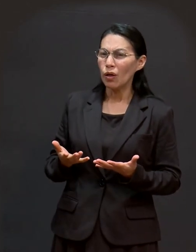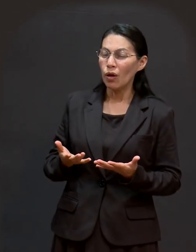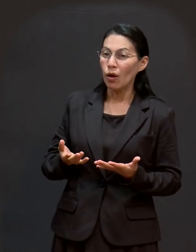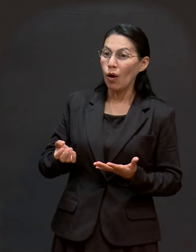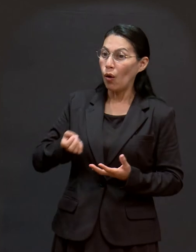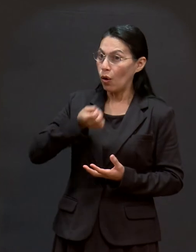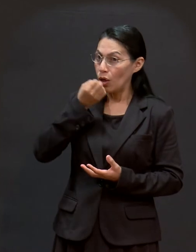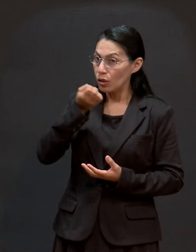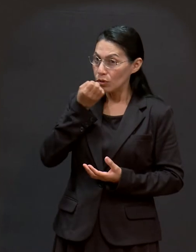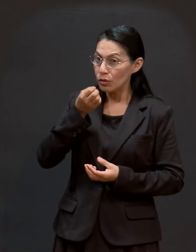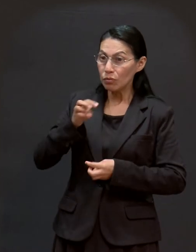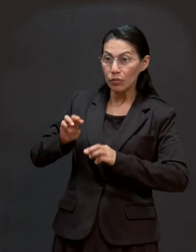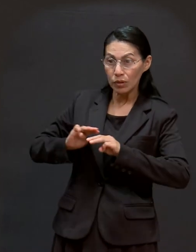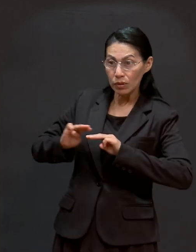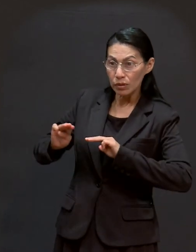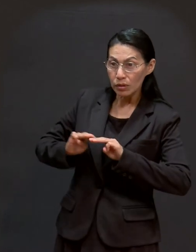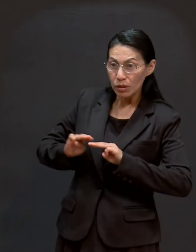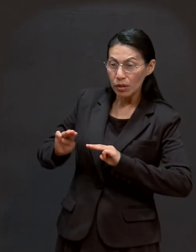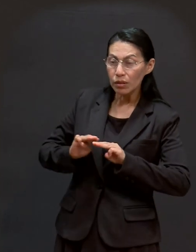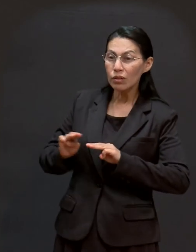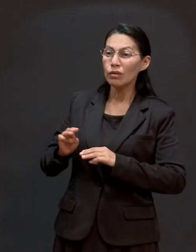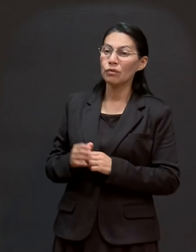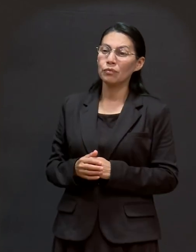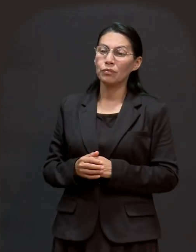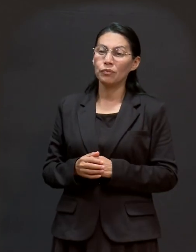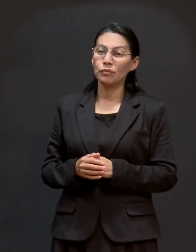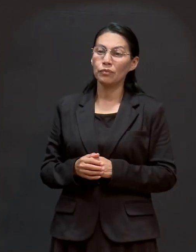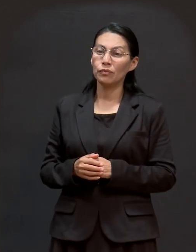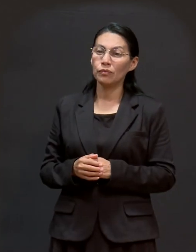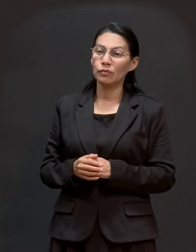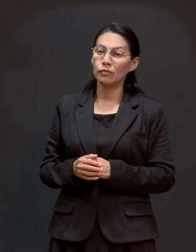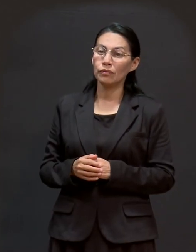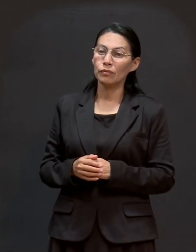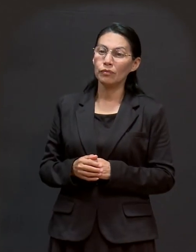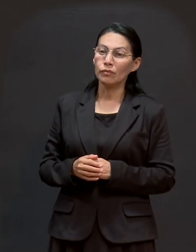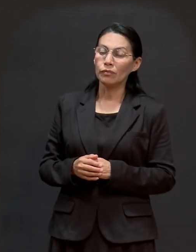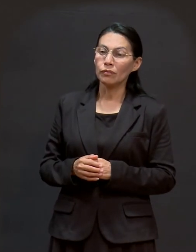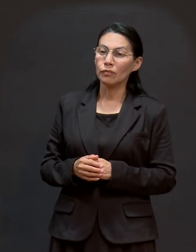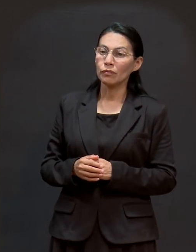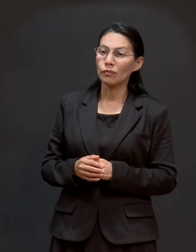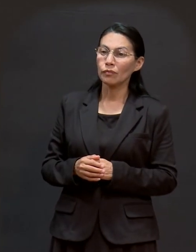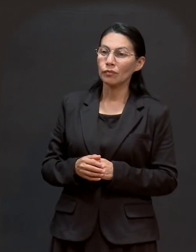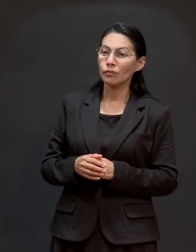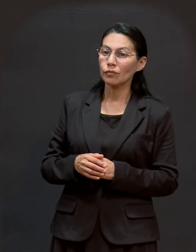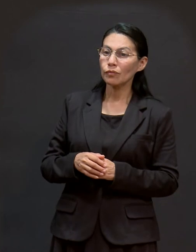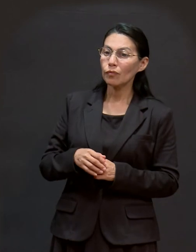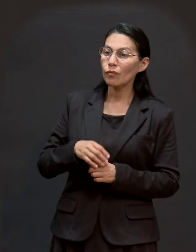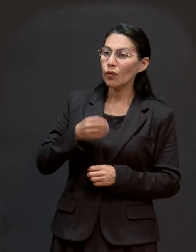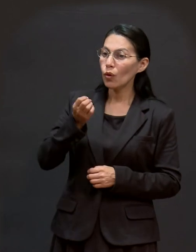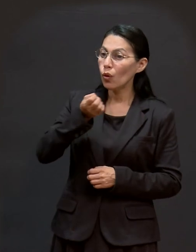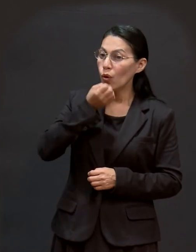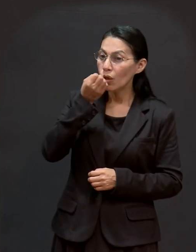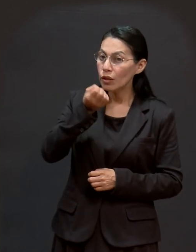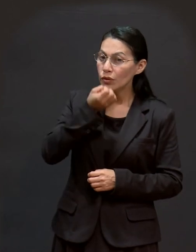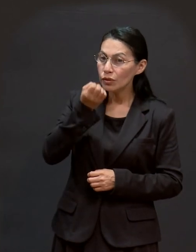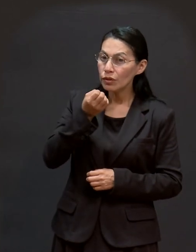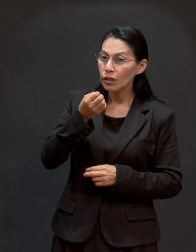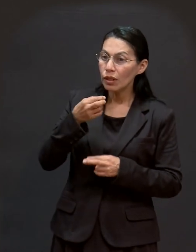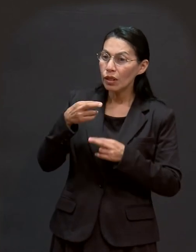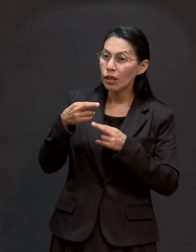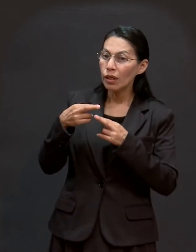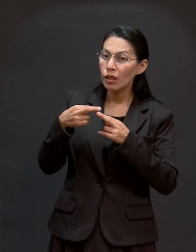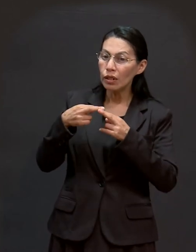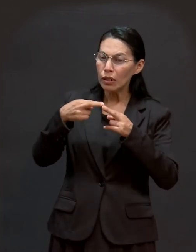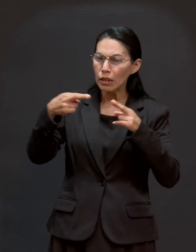encontrado en la oración esa herramienta de ministerio pero más que una herramienta de ministerio es una herramienta de